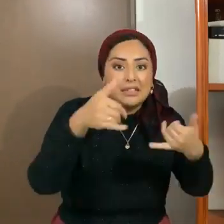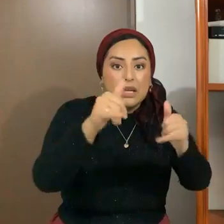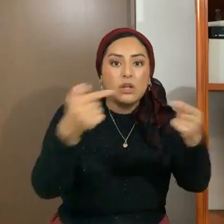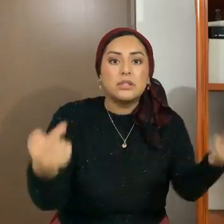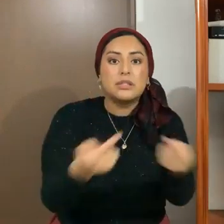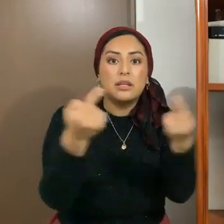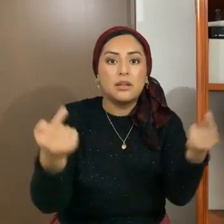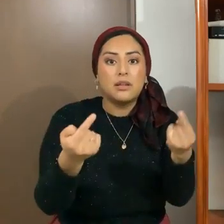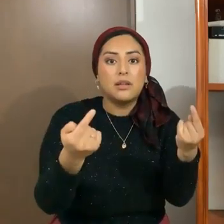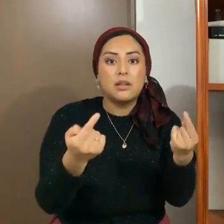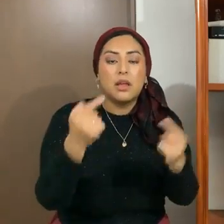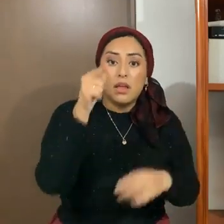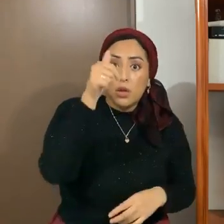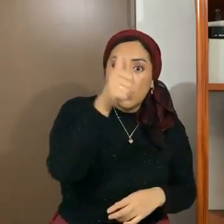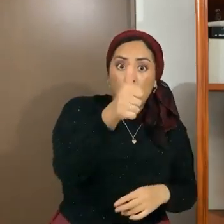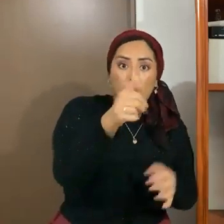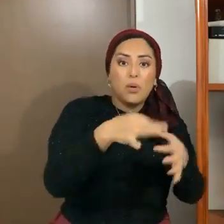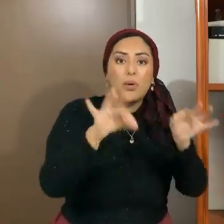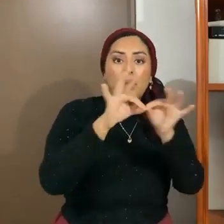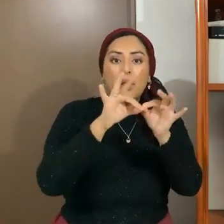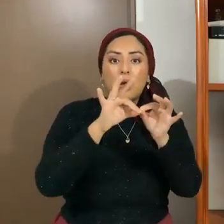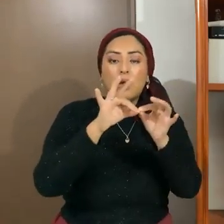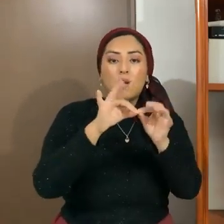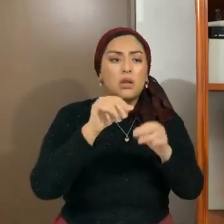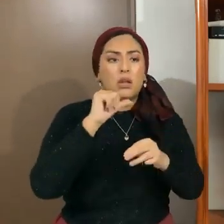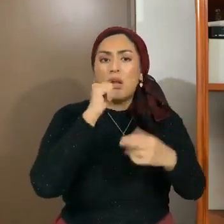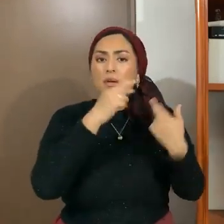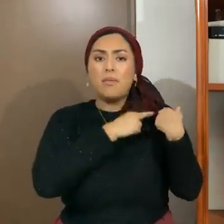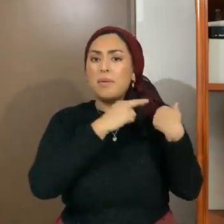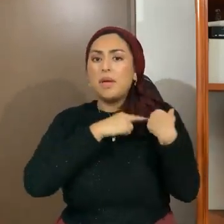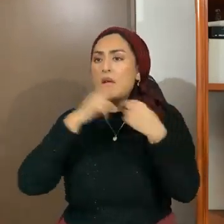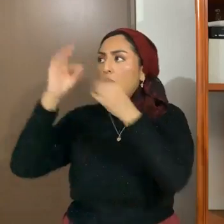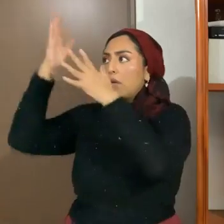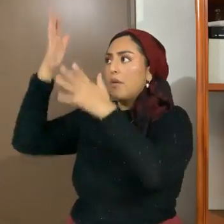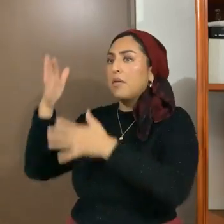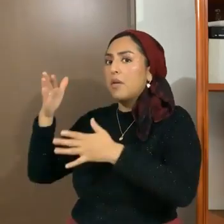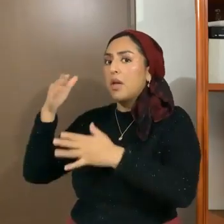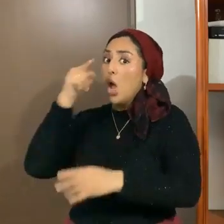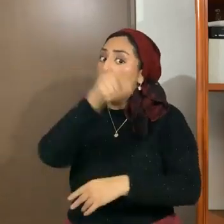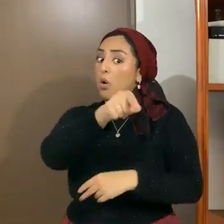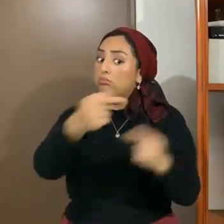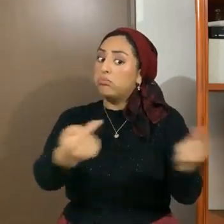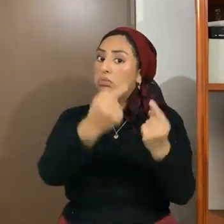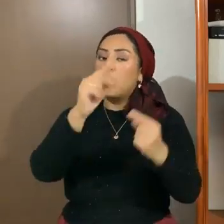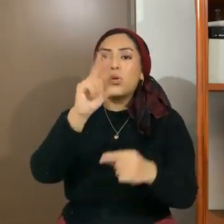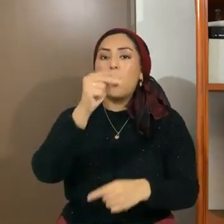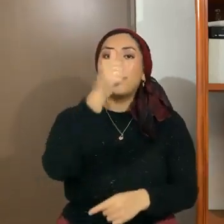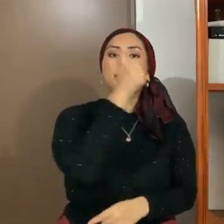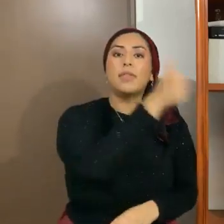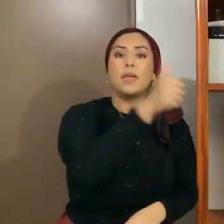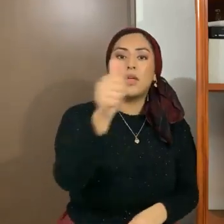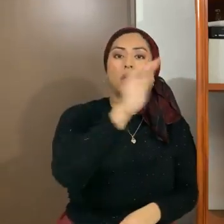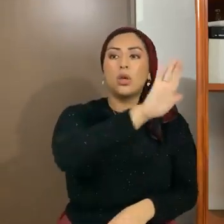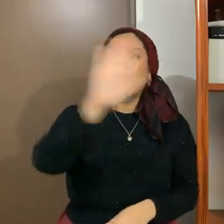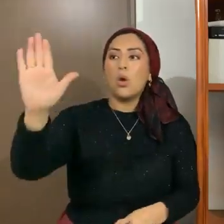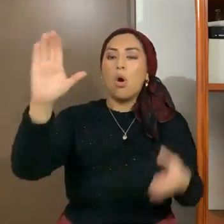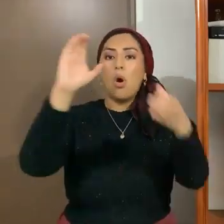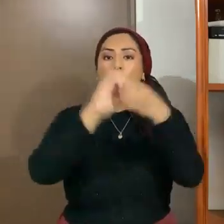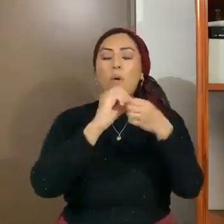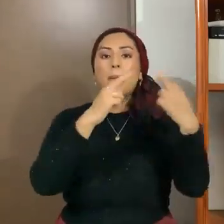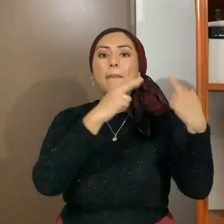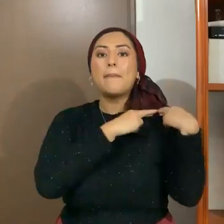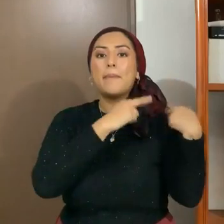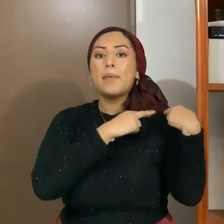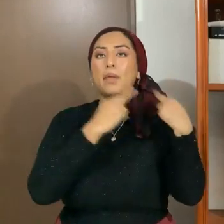Eso es lo que esa persona debe, no le corresponde a un roe, decir, tú tienes este pecado. Le corresponde a esa persona